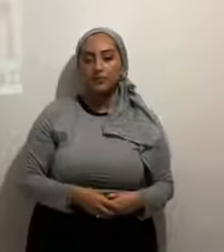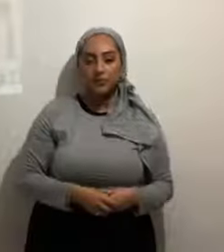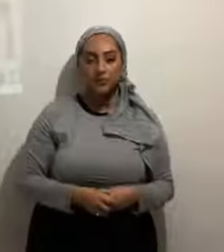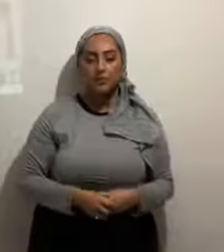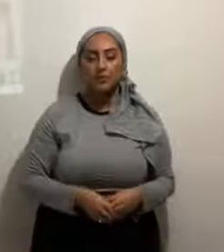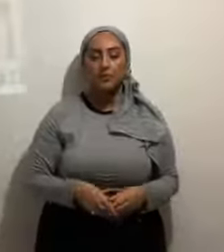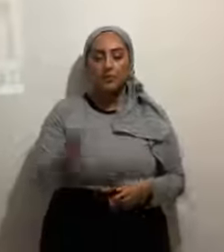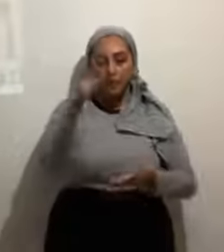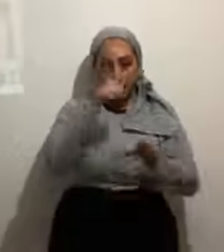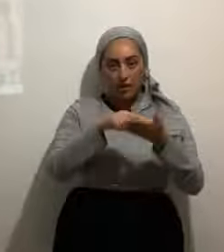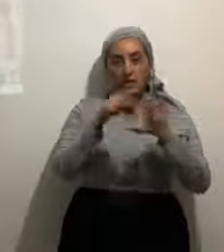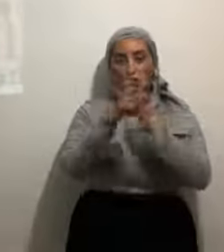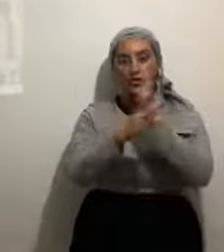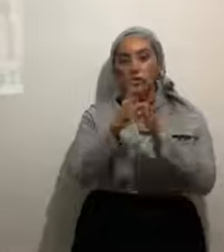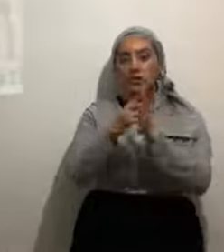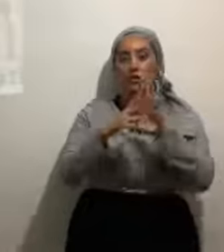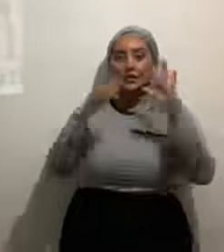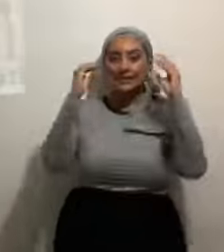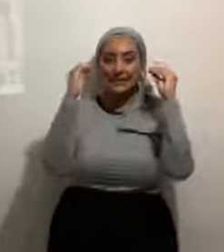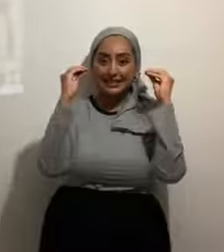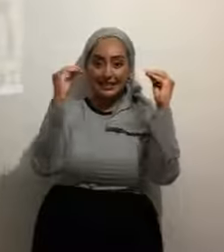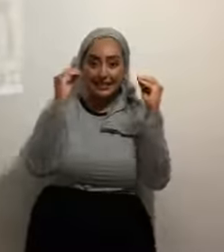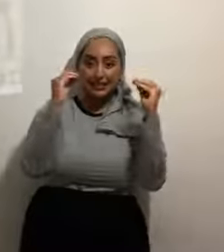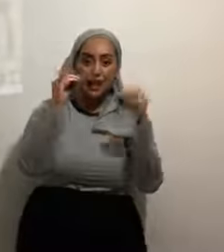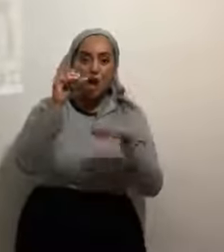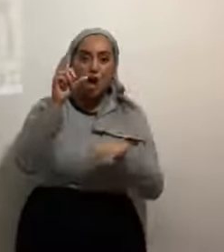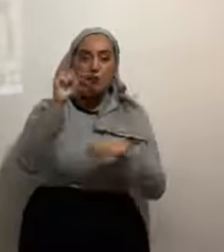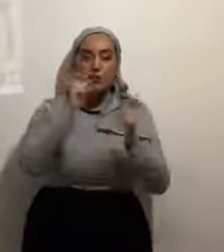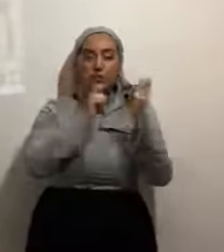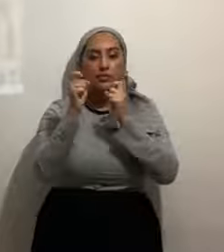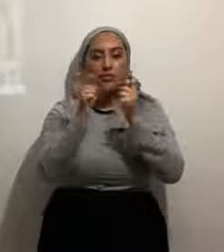Busca en el video la enseñanza 20 características de un salvo.